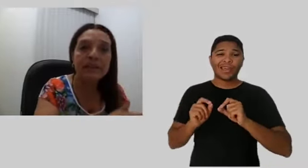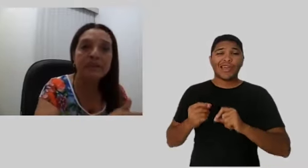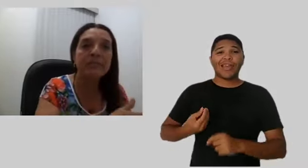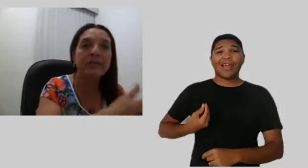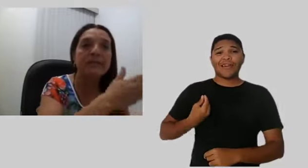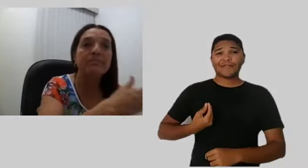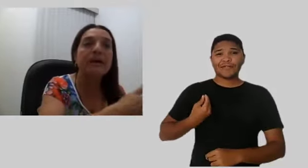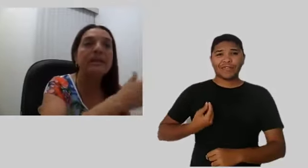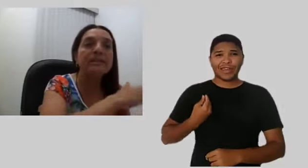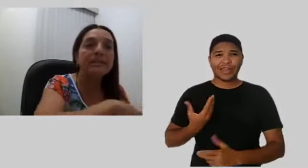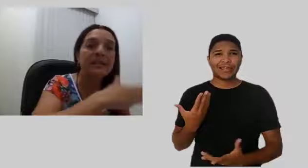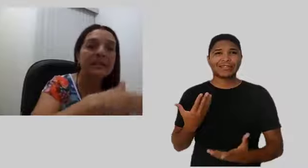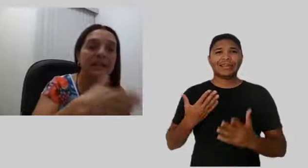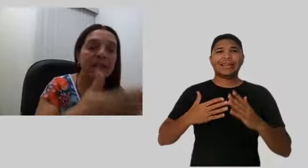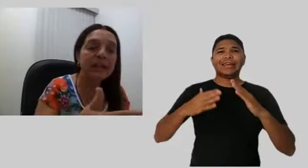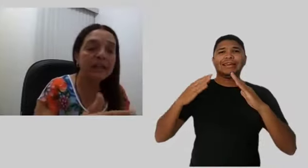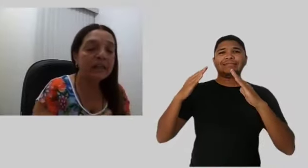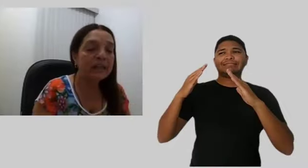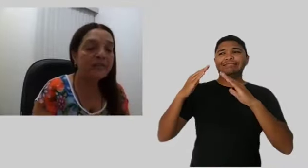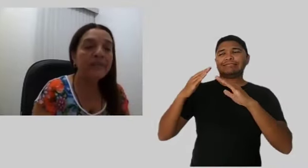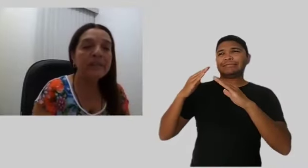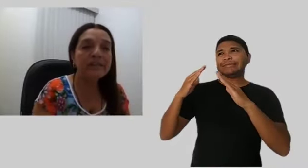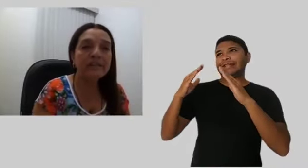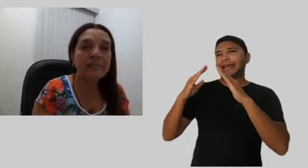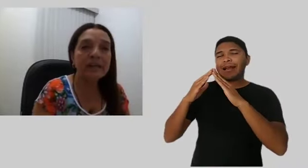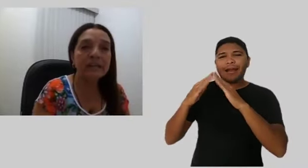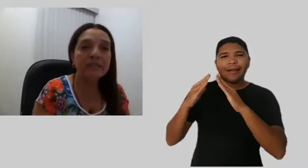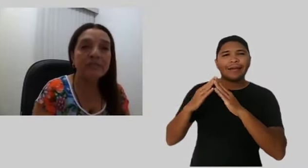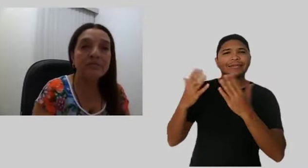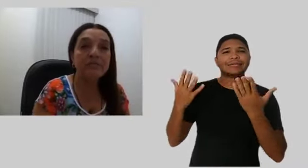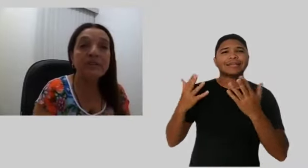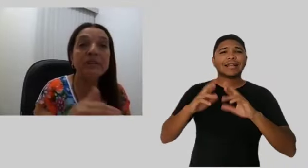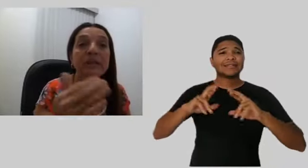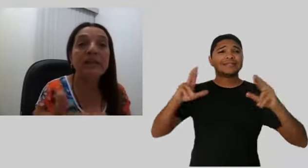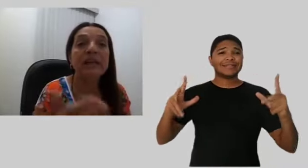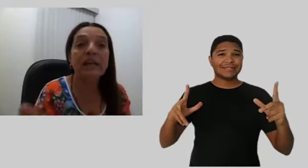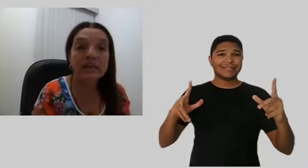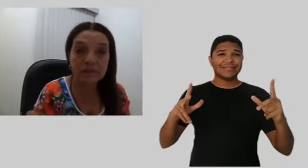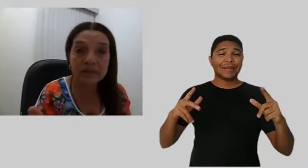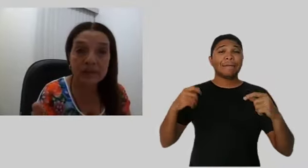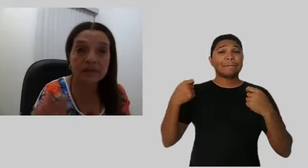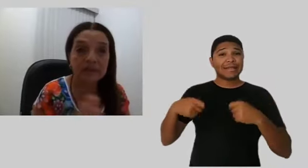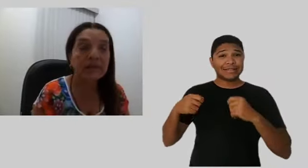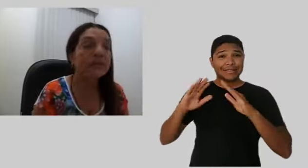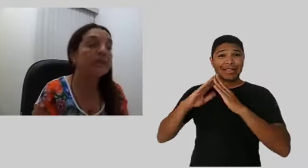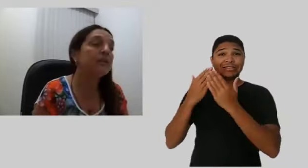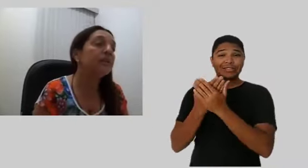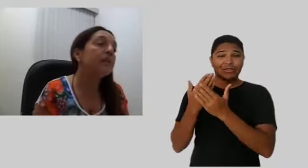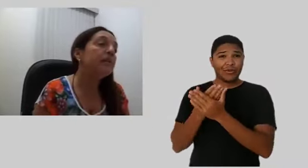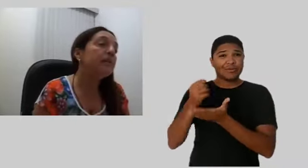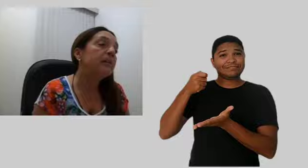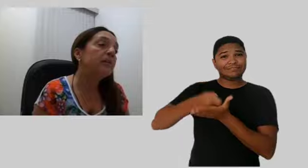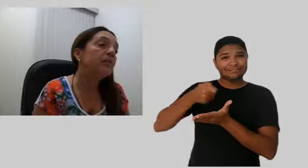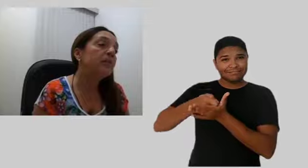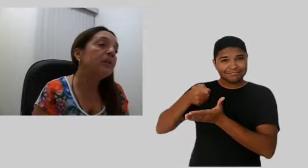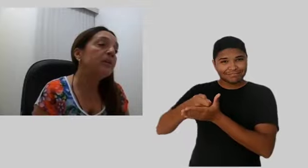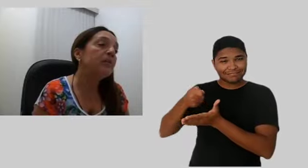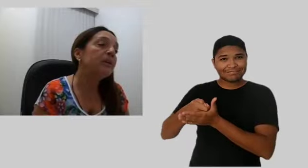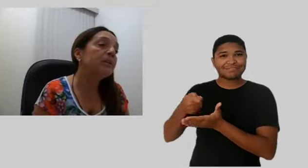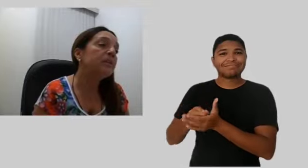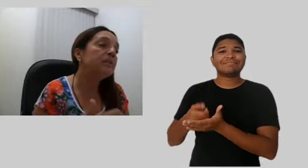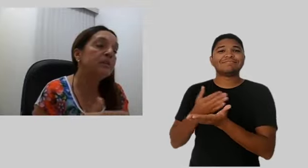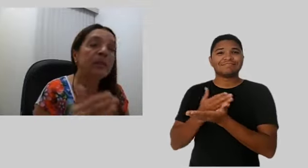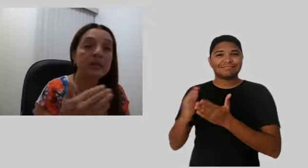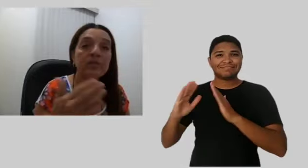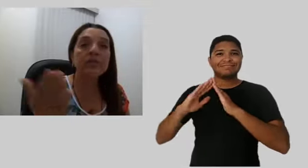é diferente participar sem aquela vivência mais de ter que dar resultados, né, que